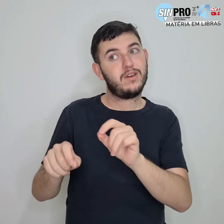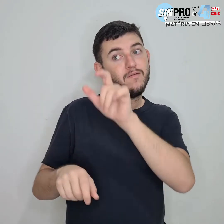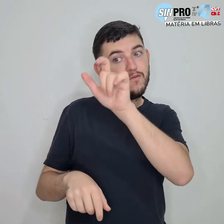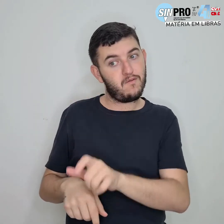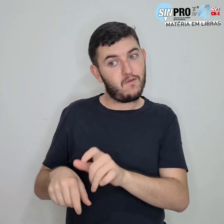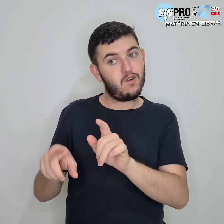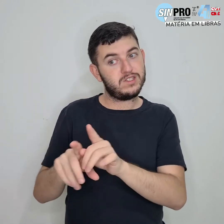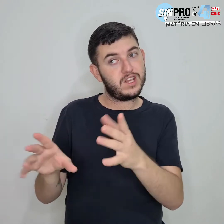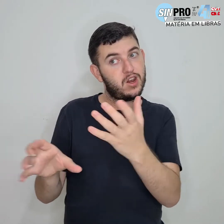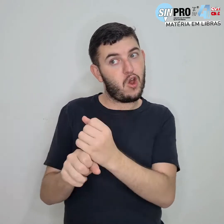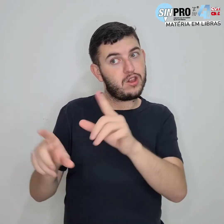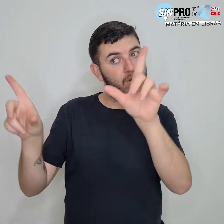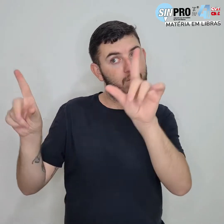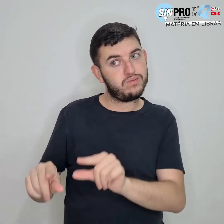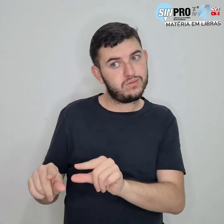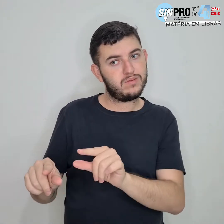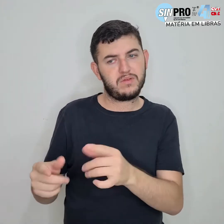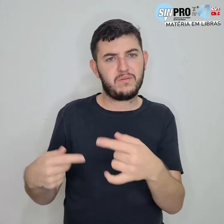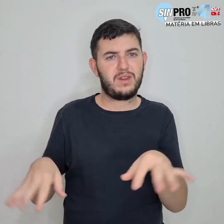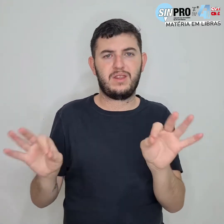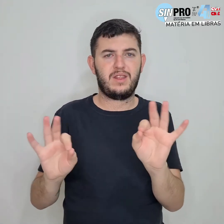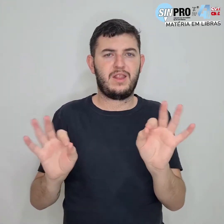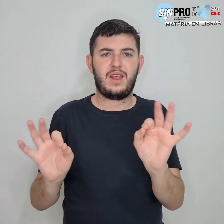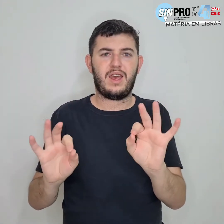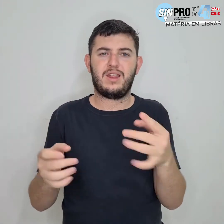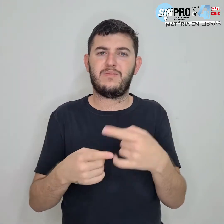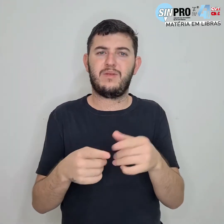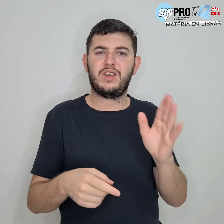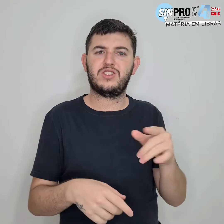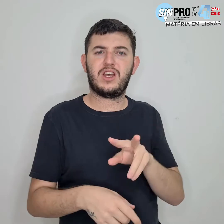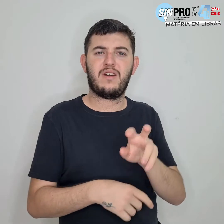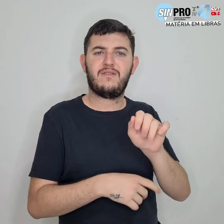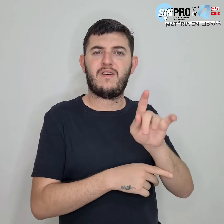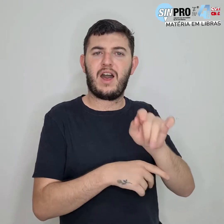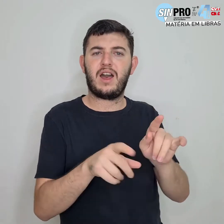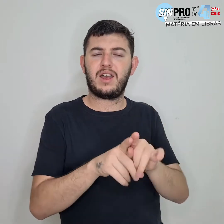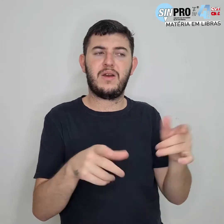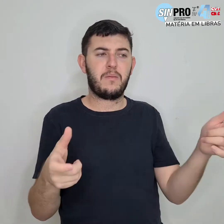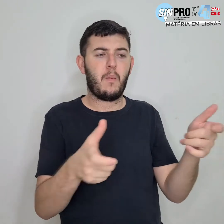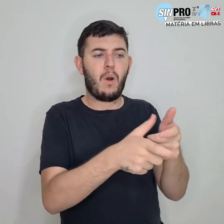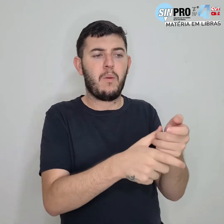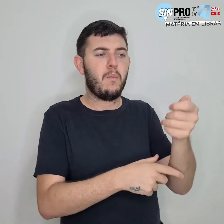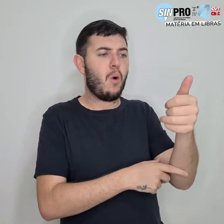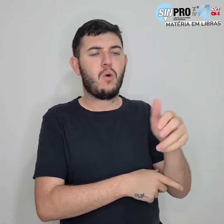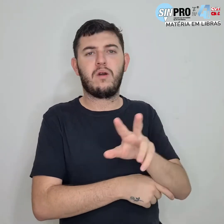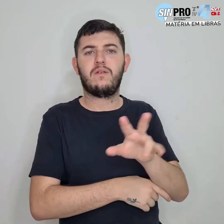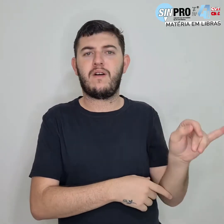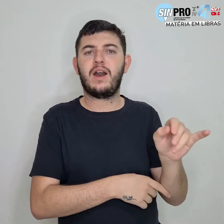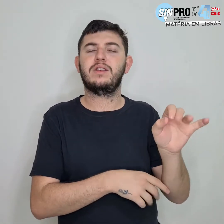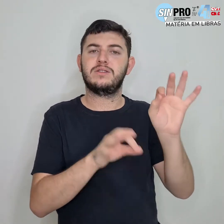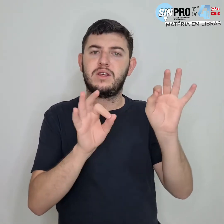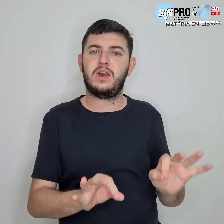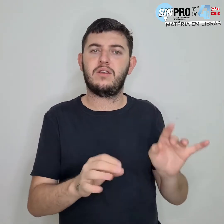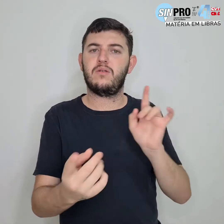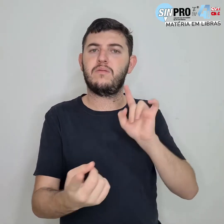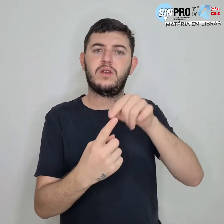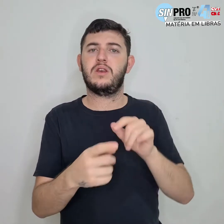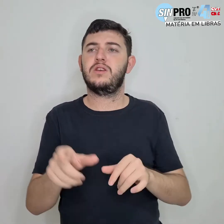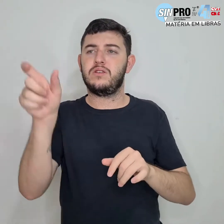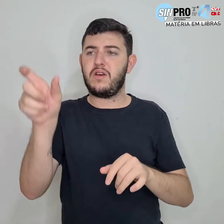precisa reduzir tanto a depender do número de vagas, porque, se forem poucas, será o suficiente para a pessoa ser dispensada, mesmo ela